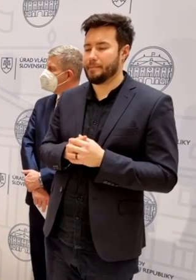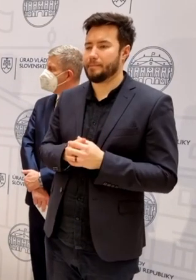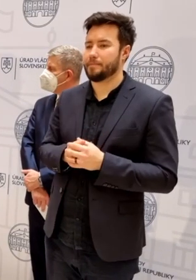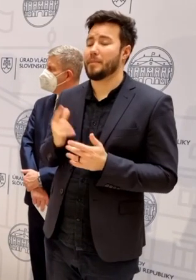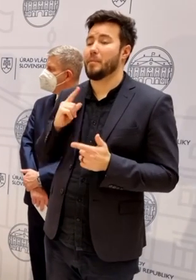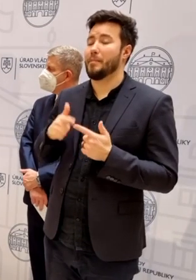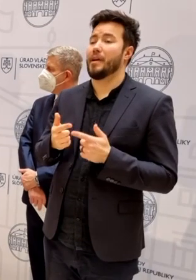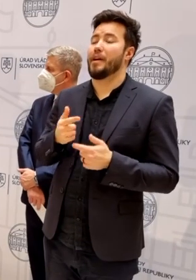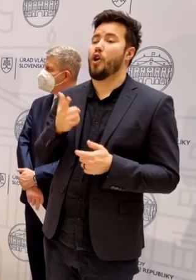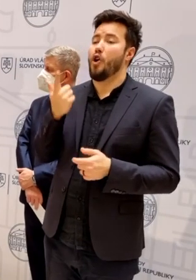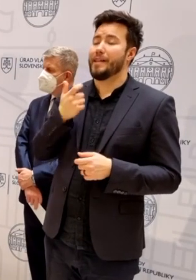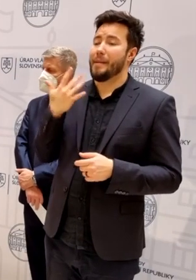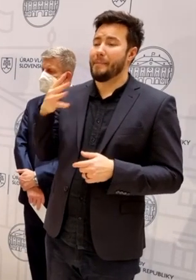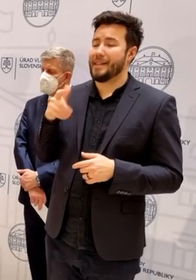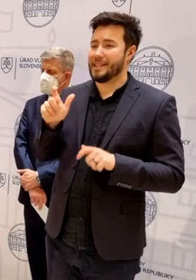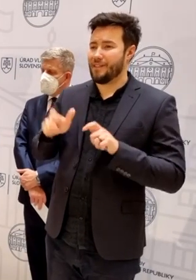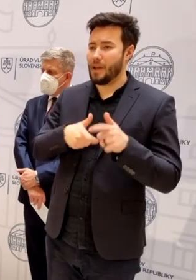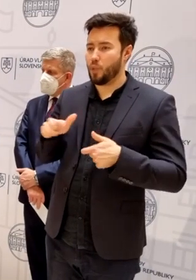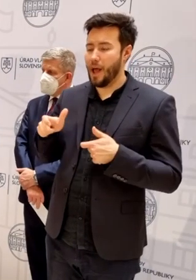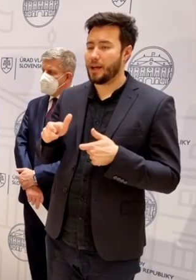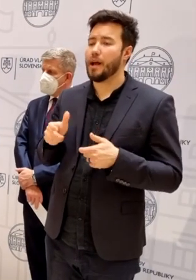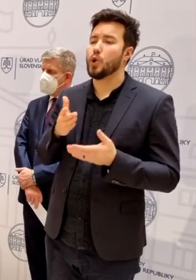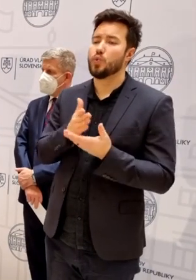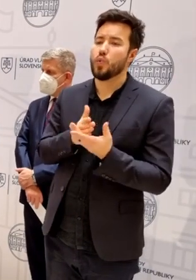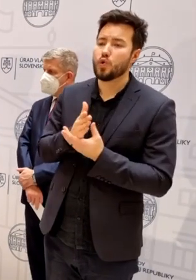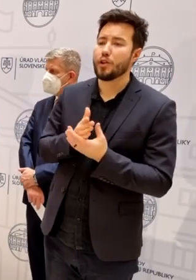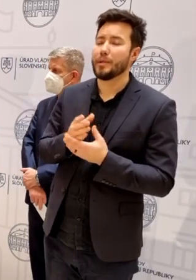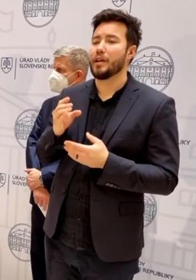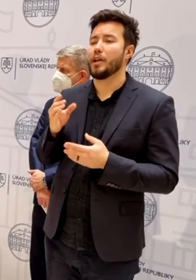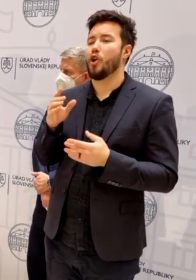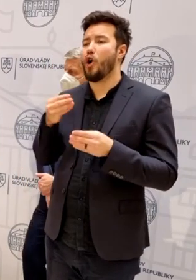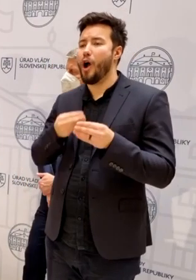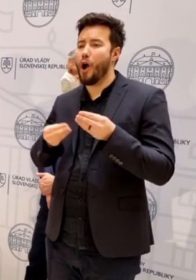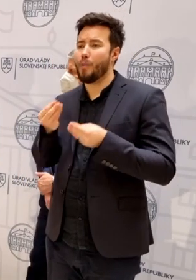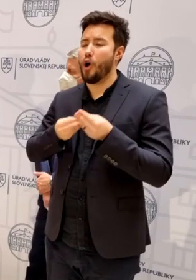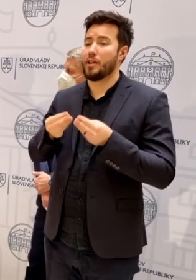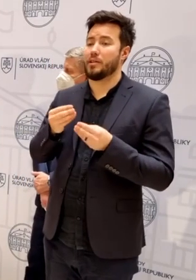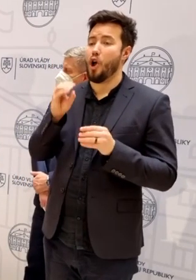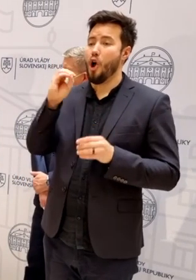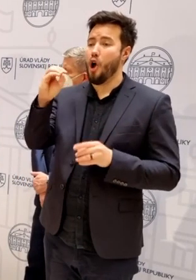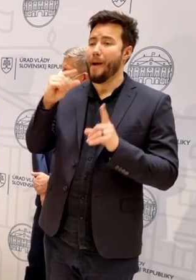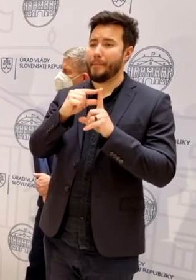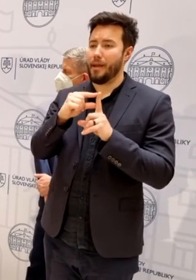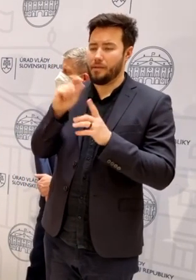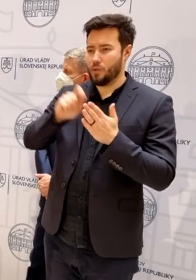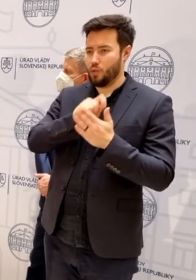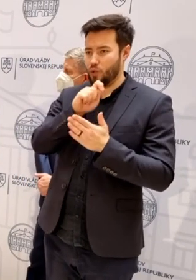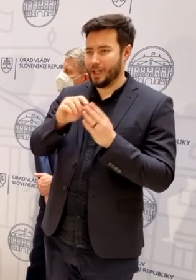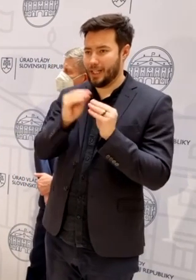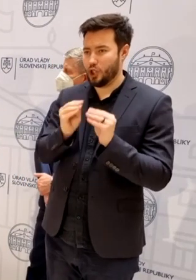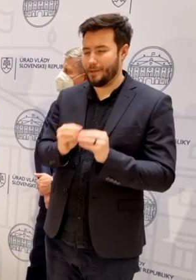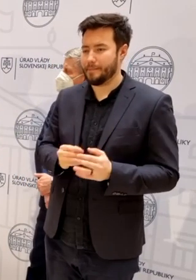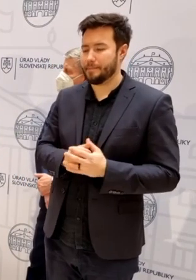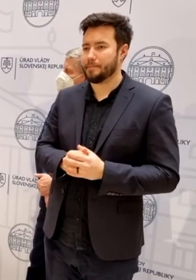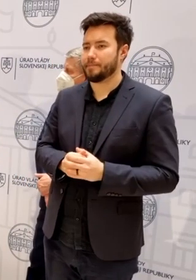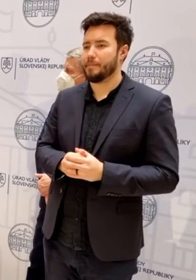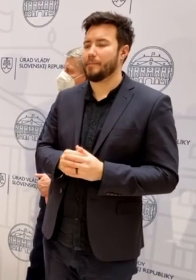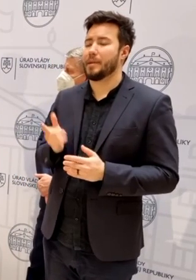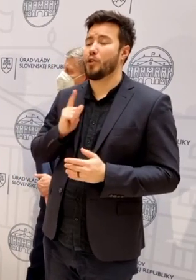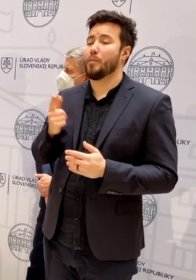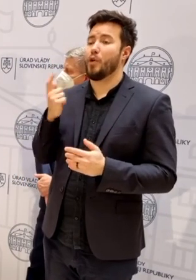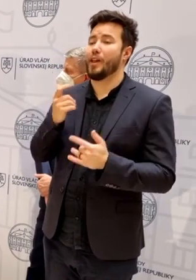zrušili OP režim v službách a v obchodoch. Následne od